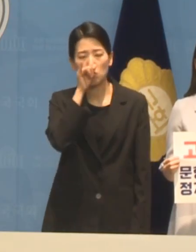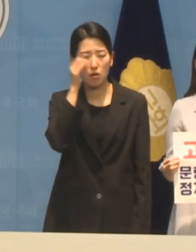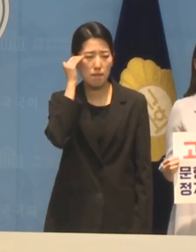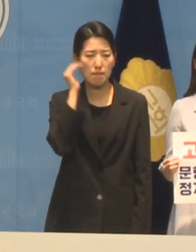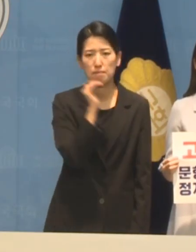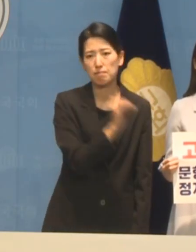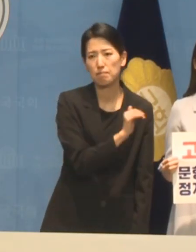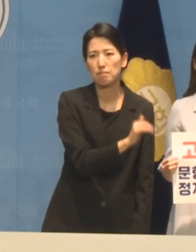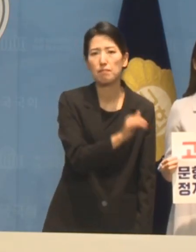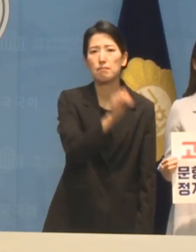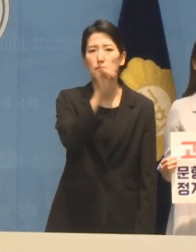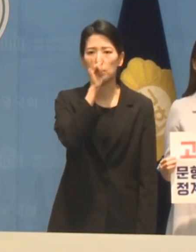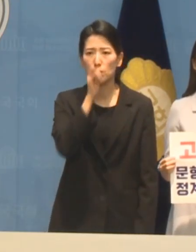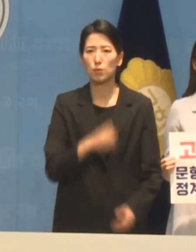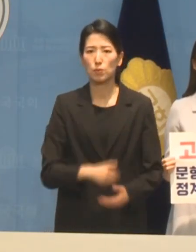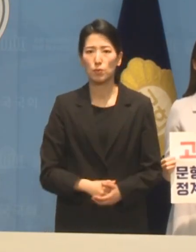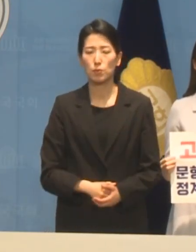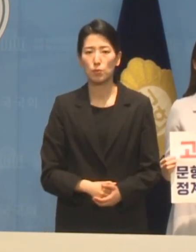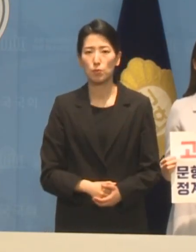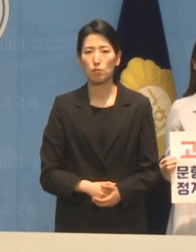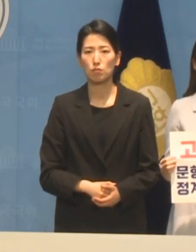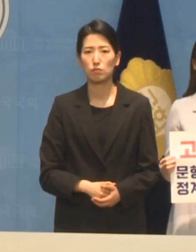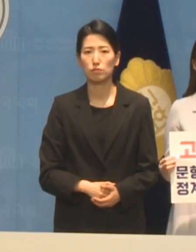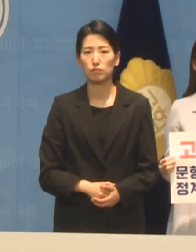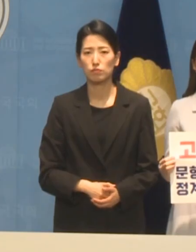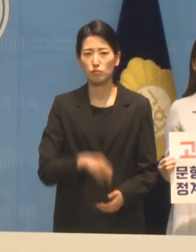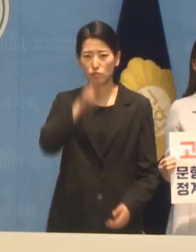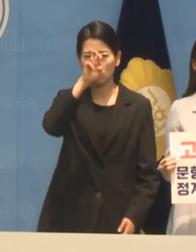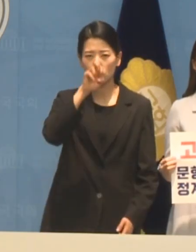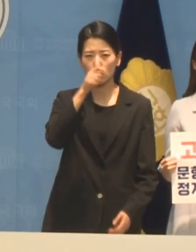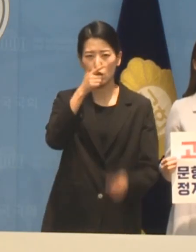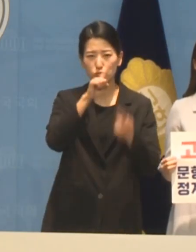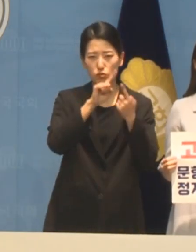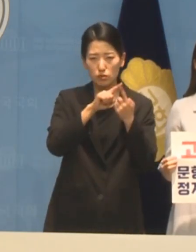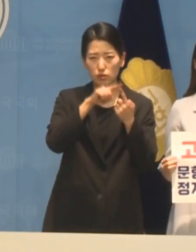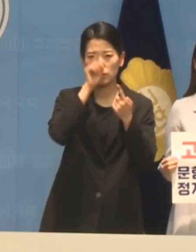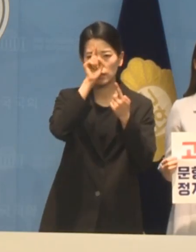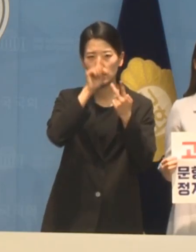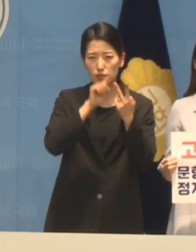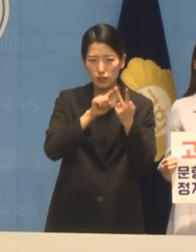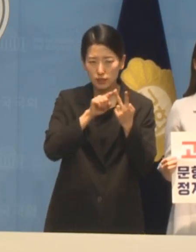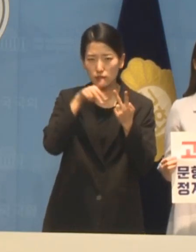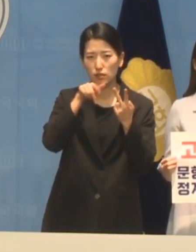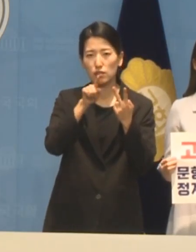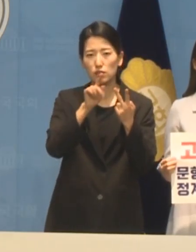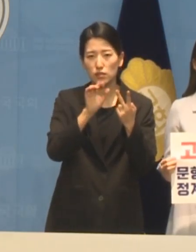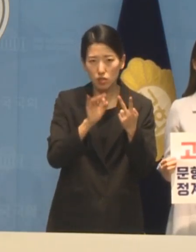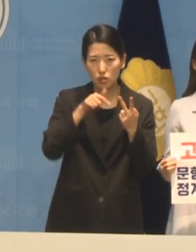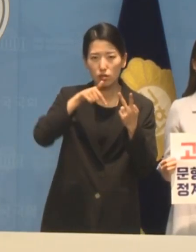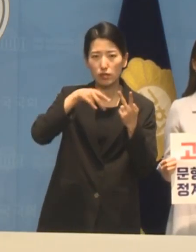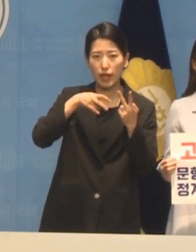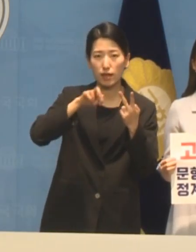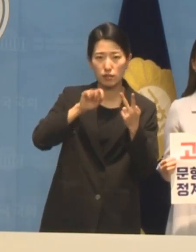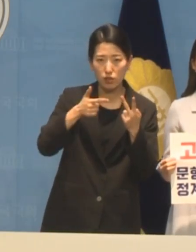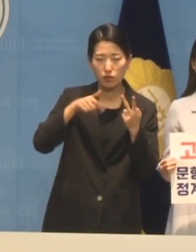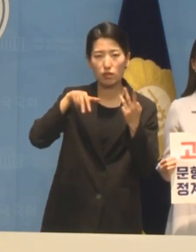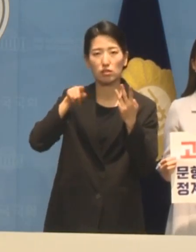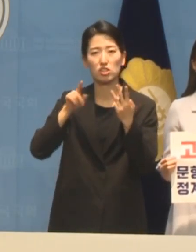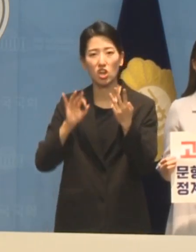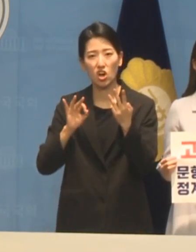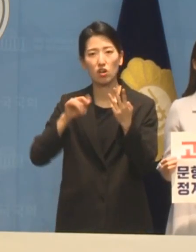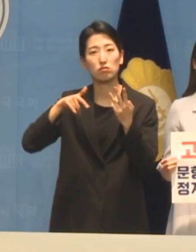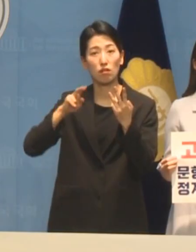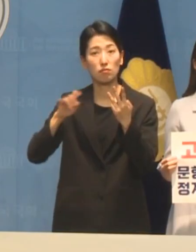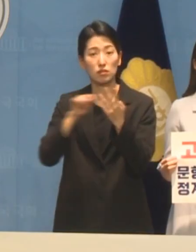방해하고 있습니다. 피고발인 문형배, 이미선, 정계선, 정정미는 윤석열